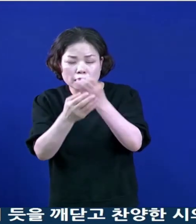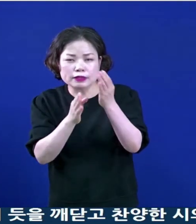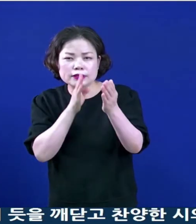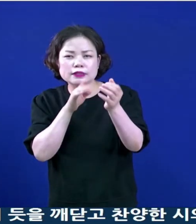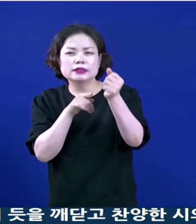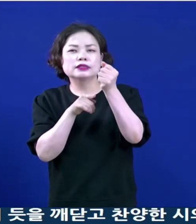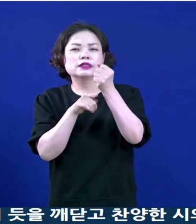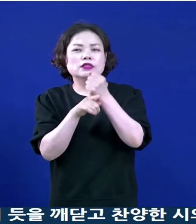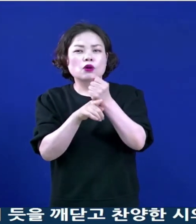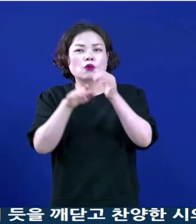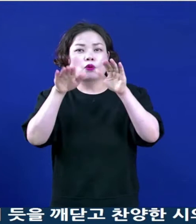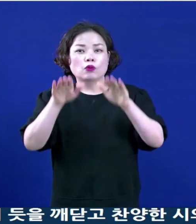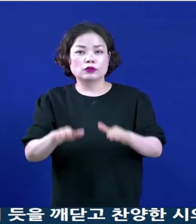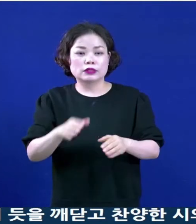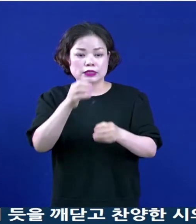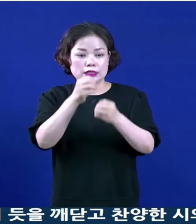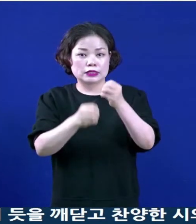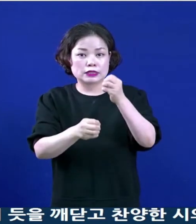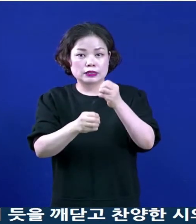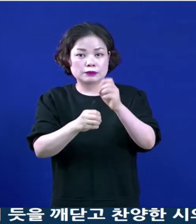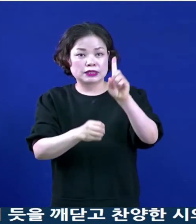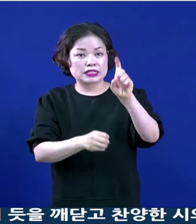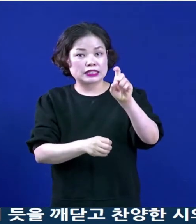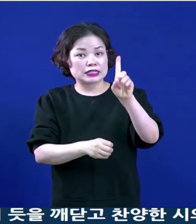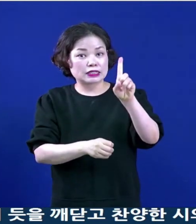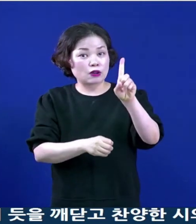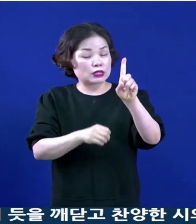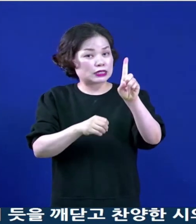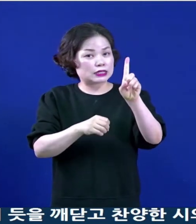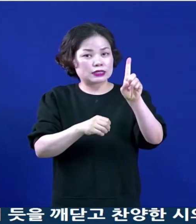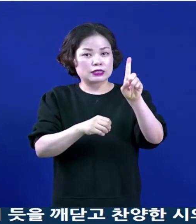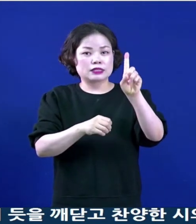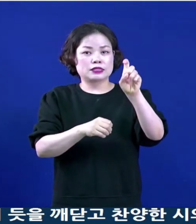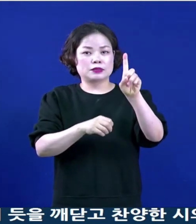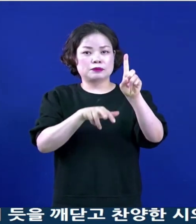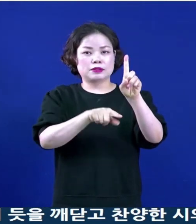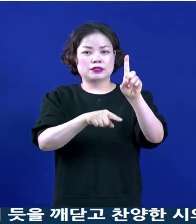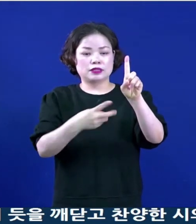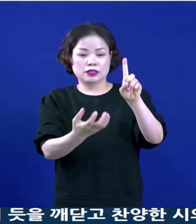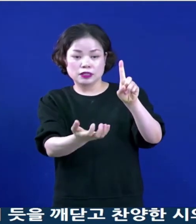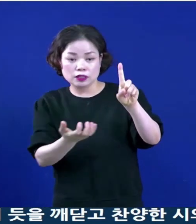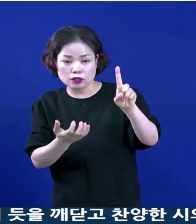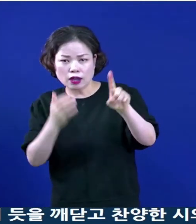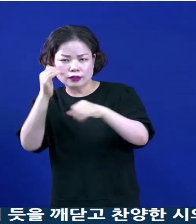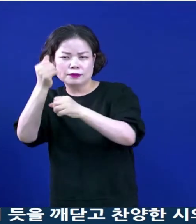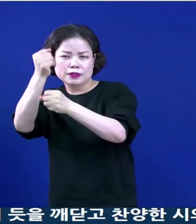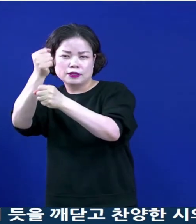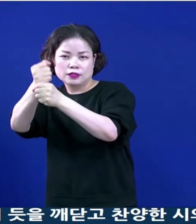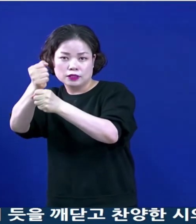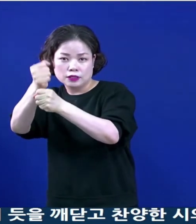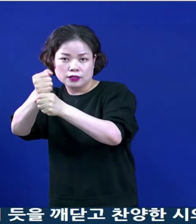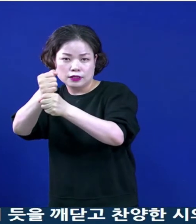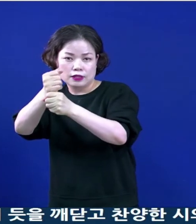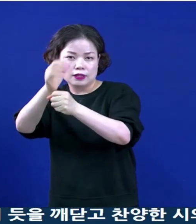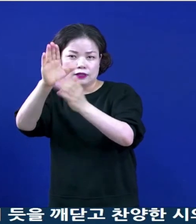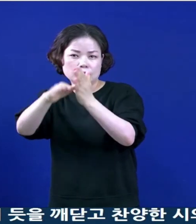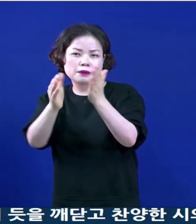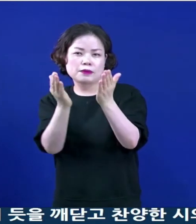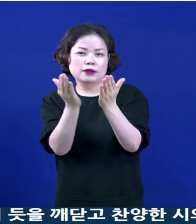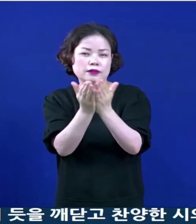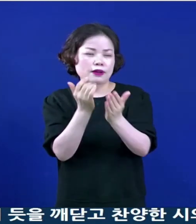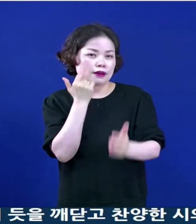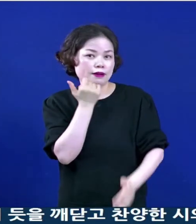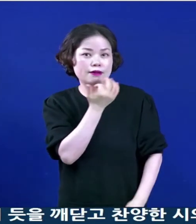있습니다. 바로 오늘 보면 11절 앞부분의 말씀입니다. 하나님께서 모든 것을 지으셨고 때를 따라